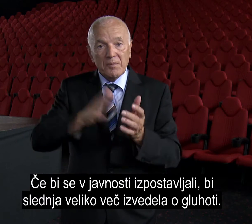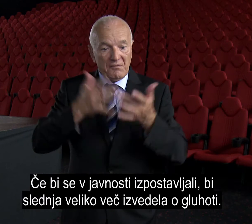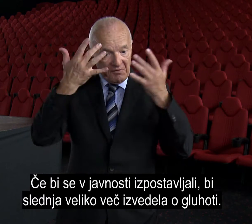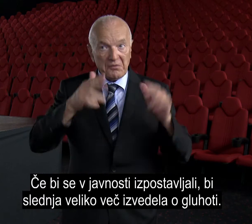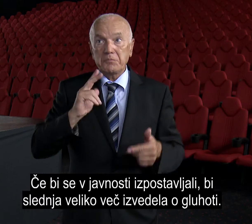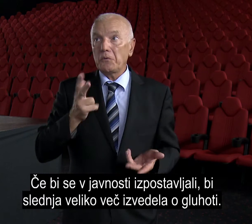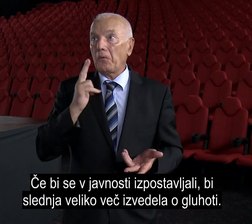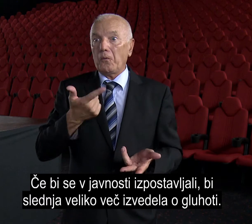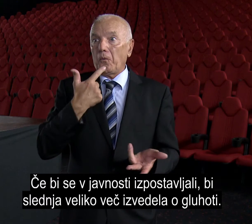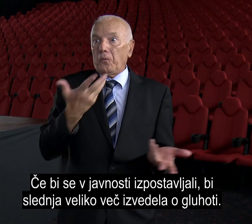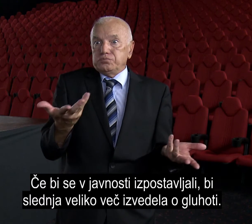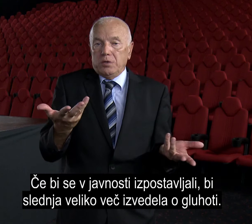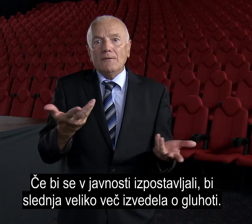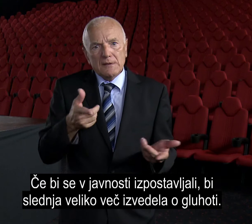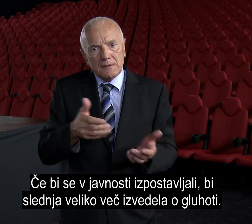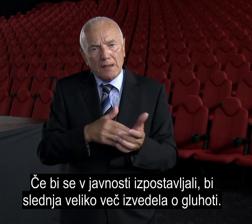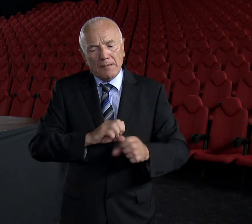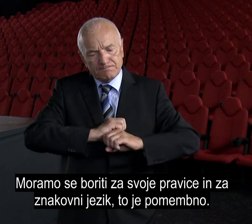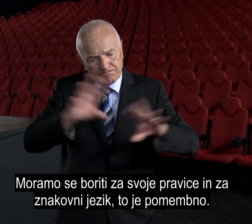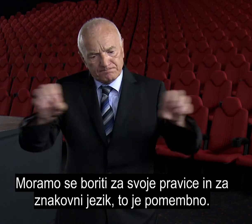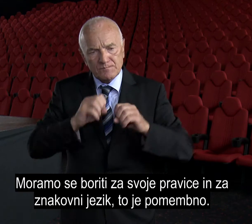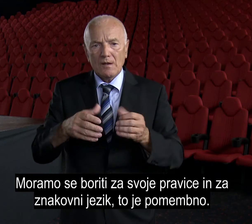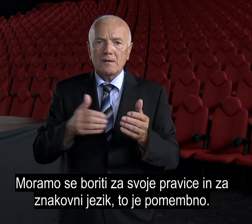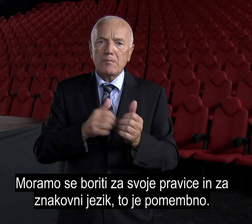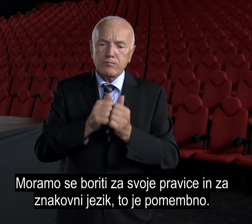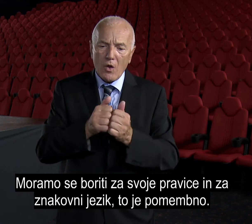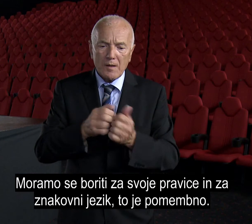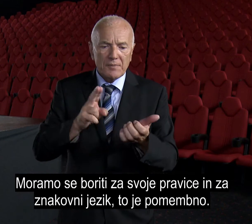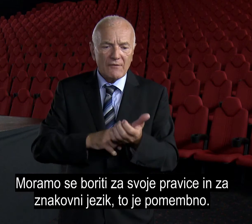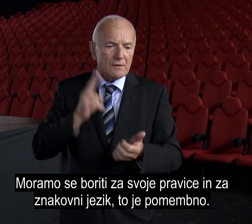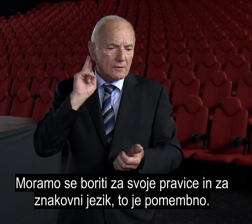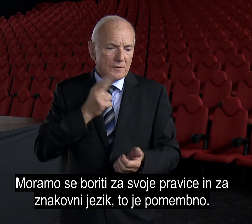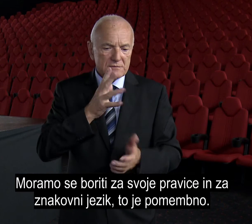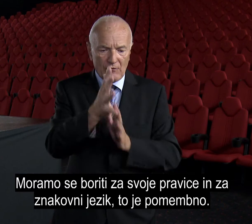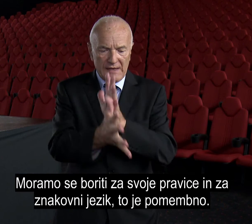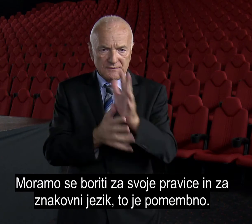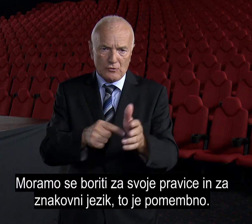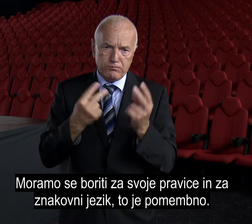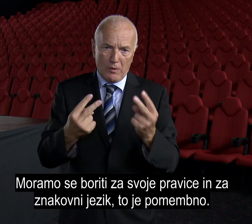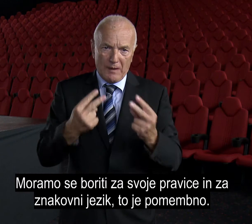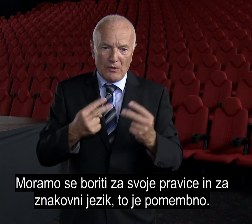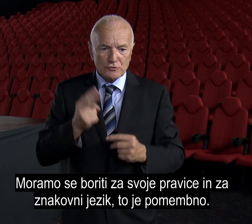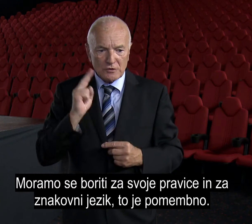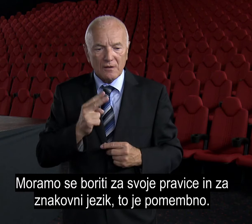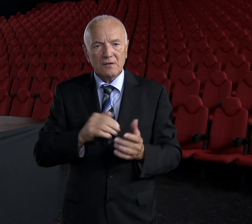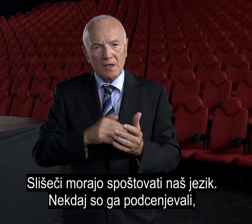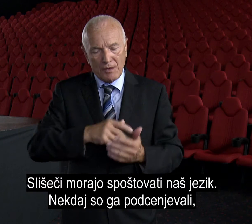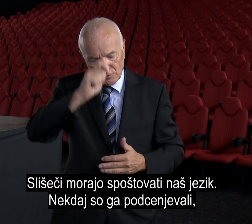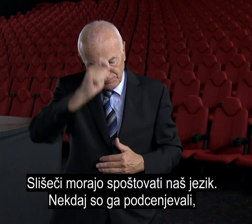vsak mednarodni dan, tudi mednarodni dan izjemnega pomena, predvsem zaradi tega, ker se širšo javnost